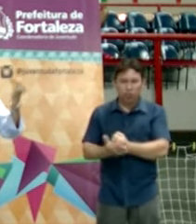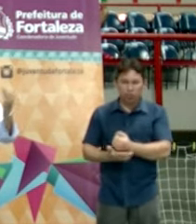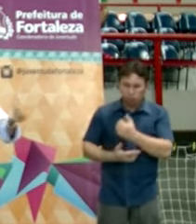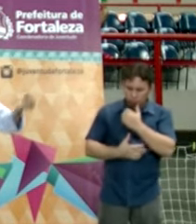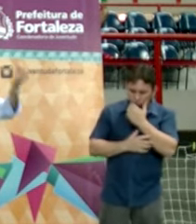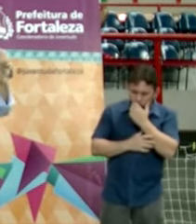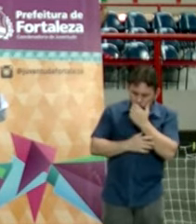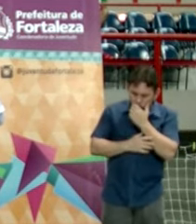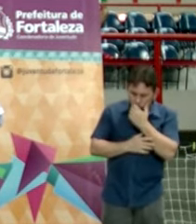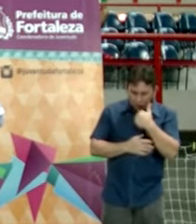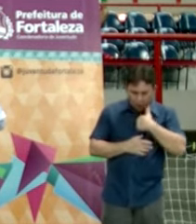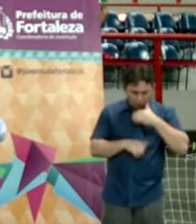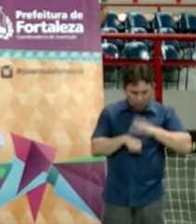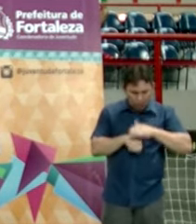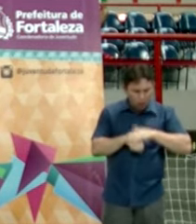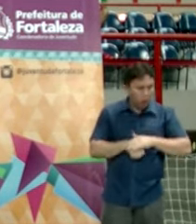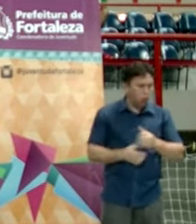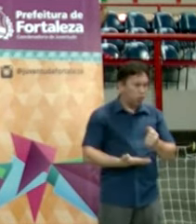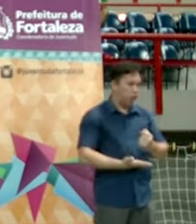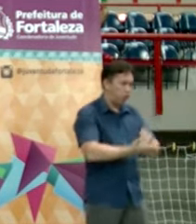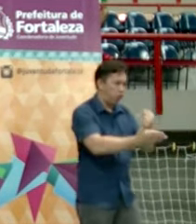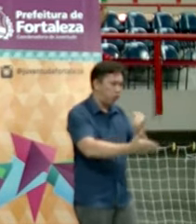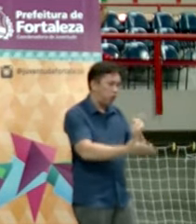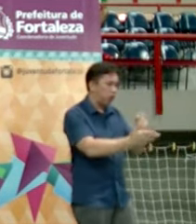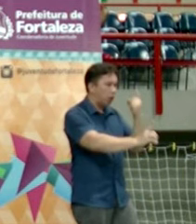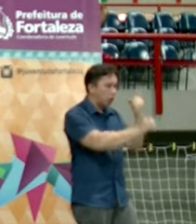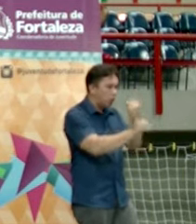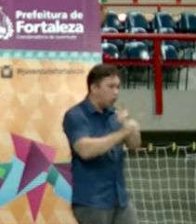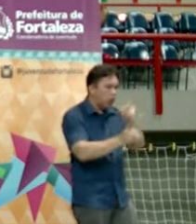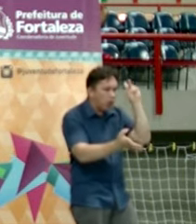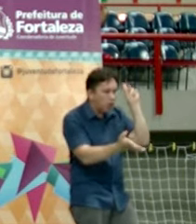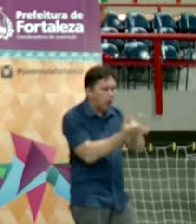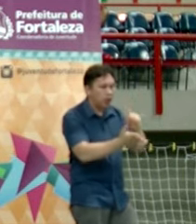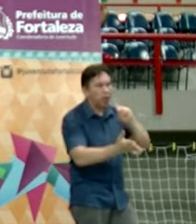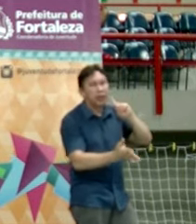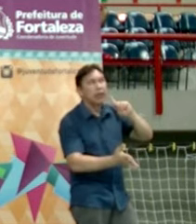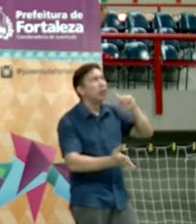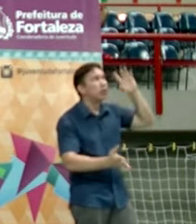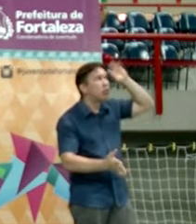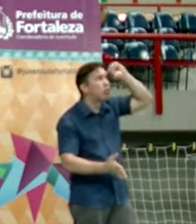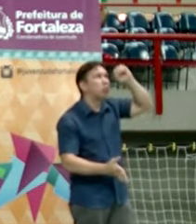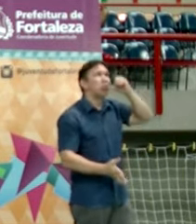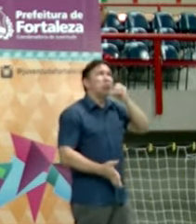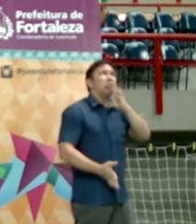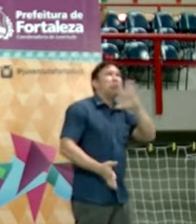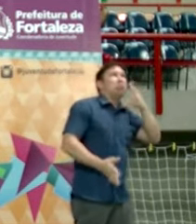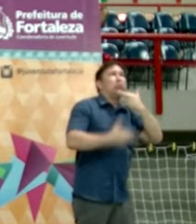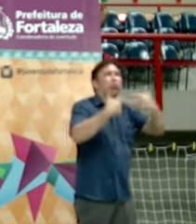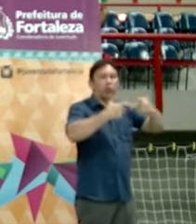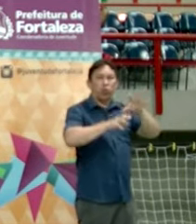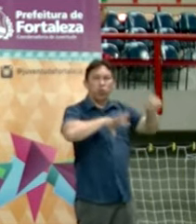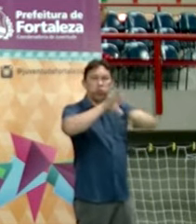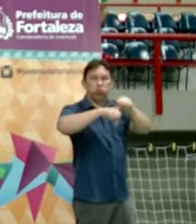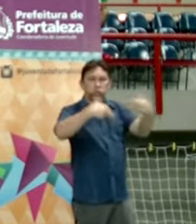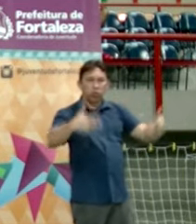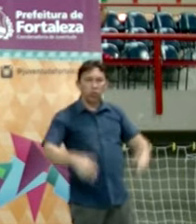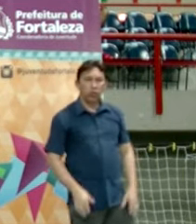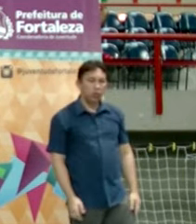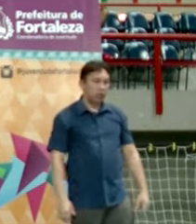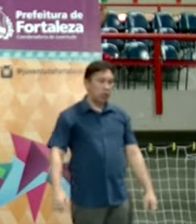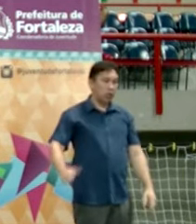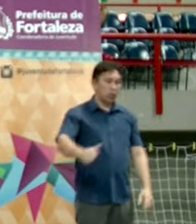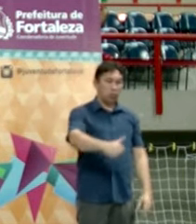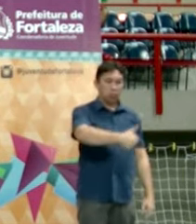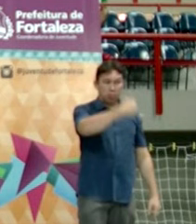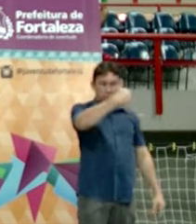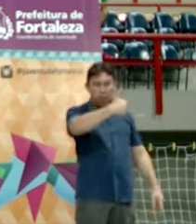então ajudar as pessoas a encontrar o conhecimento. Então, para Sócrates, primeiro, a pessoa